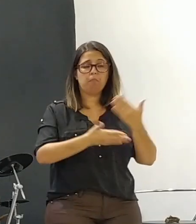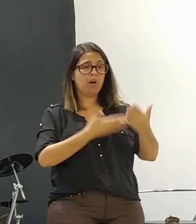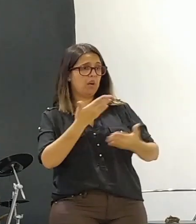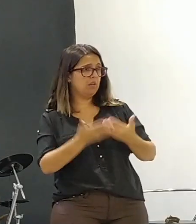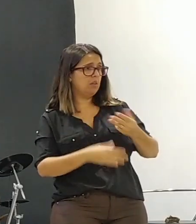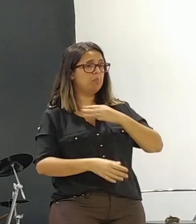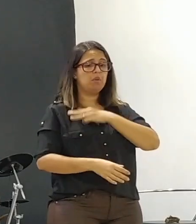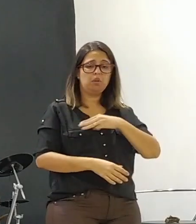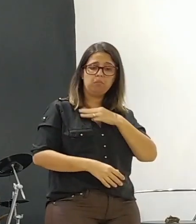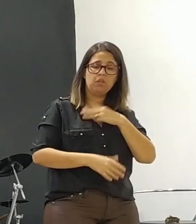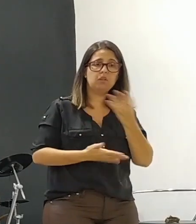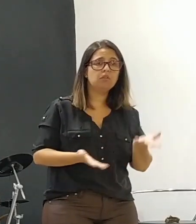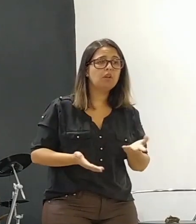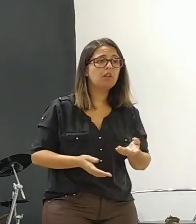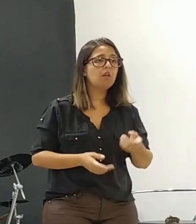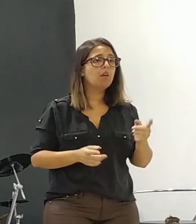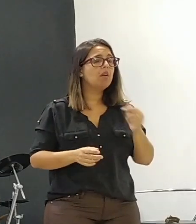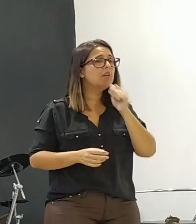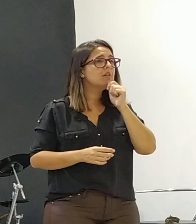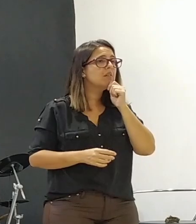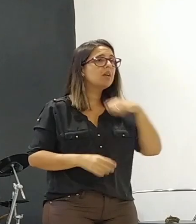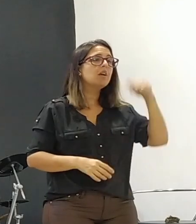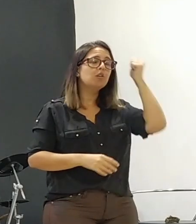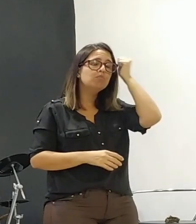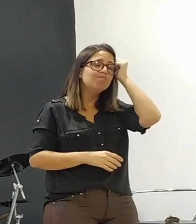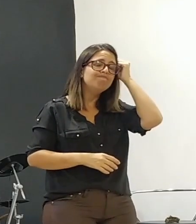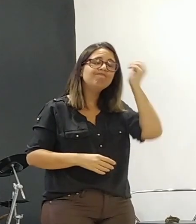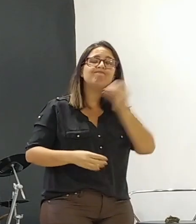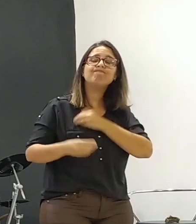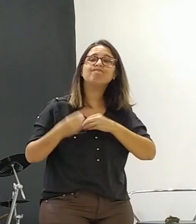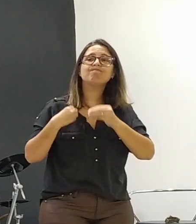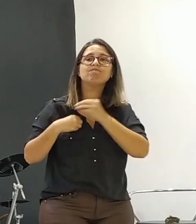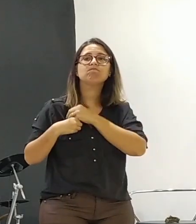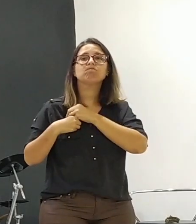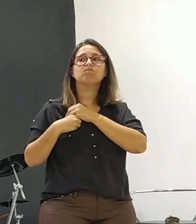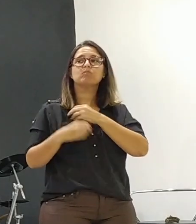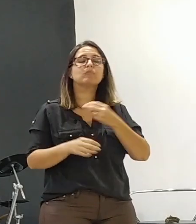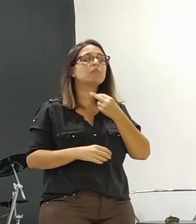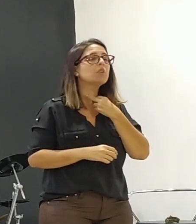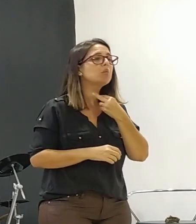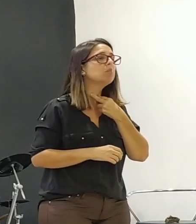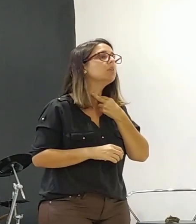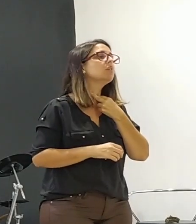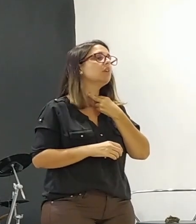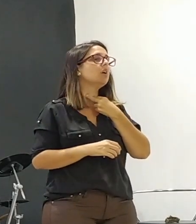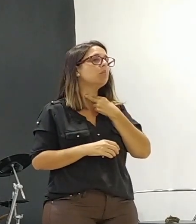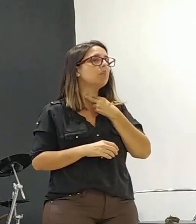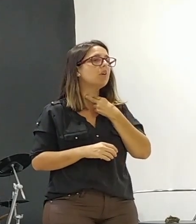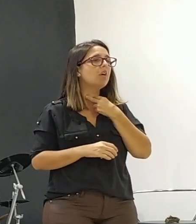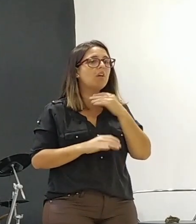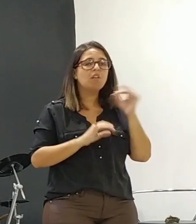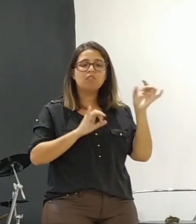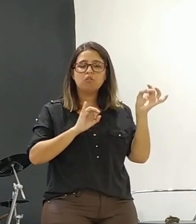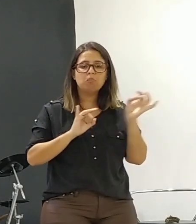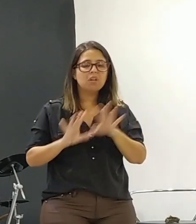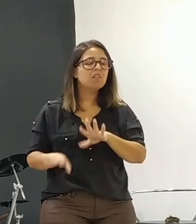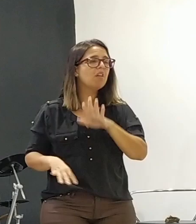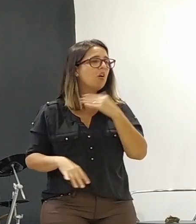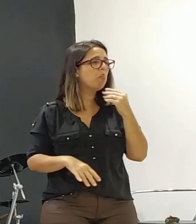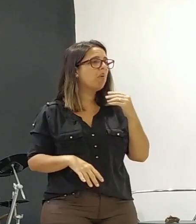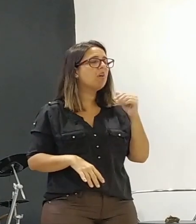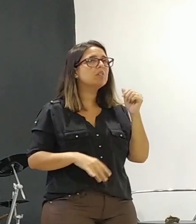do ministério e não se arrepende dos seus pecados. Nós não podemos, irmãos, banalizar a morte de